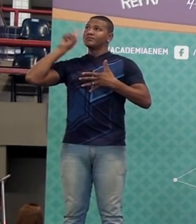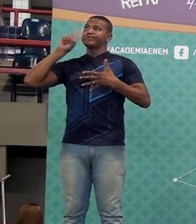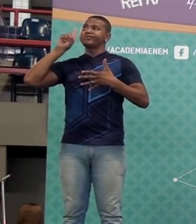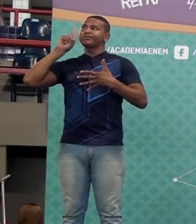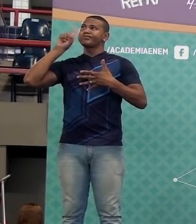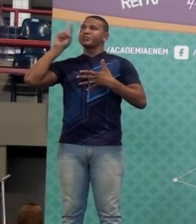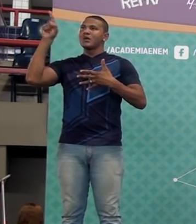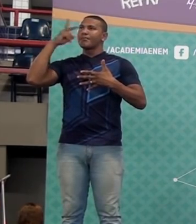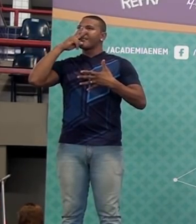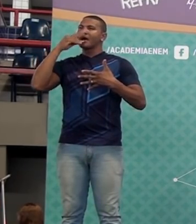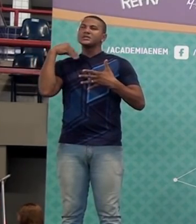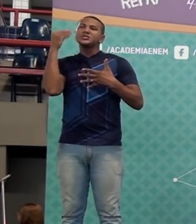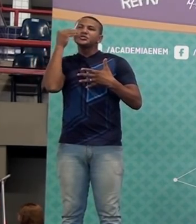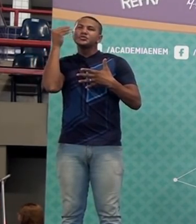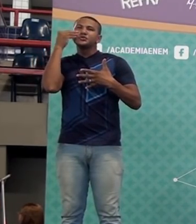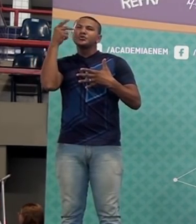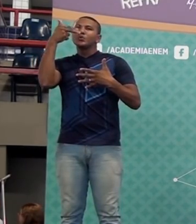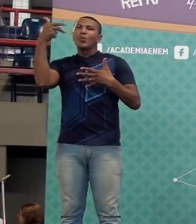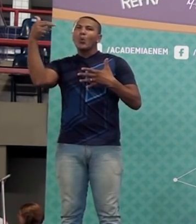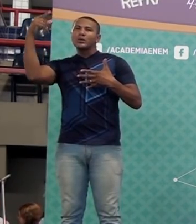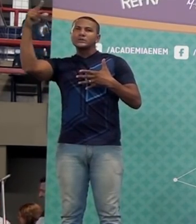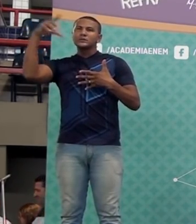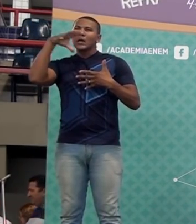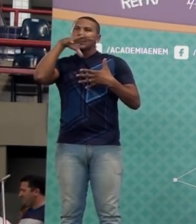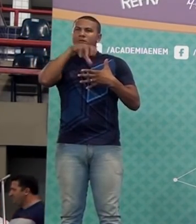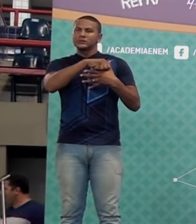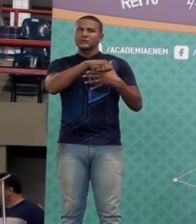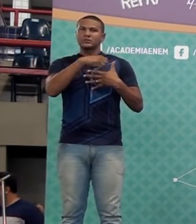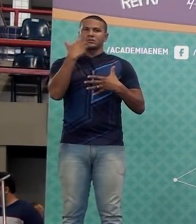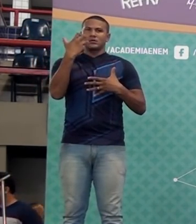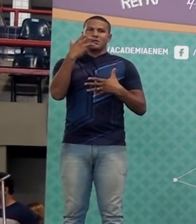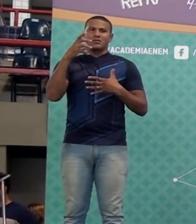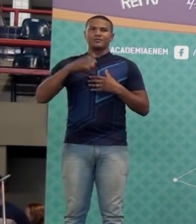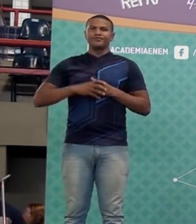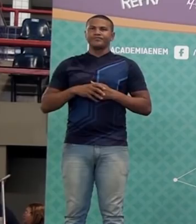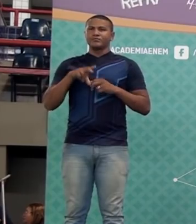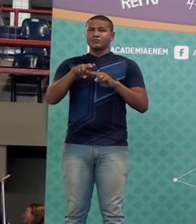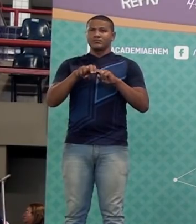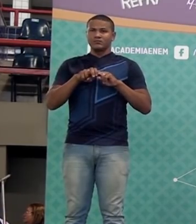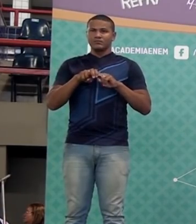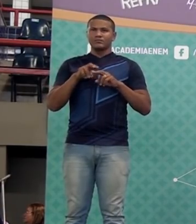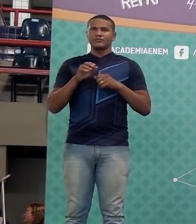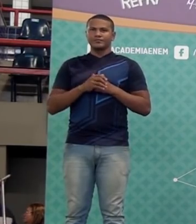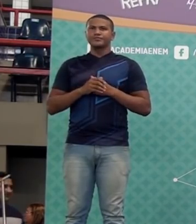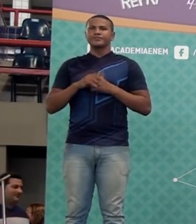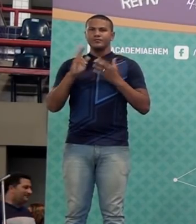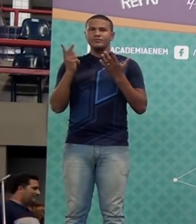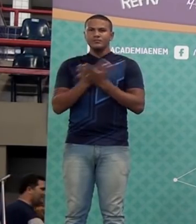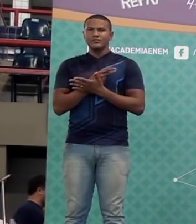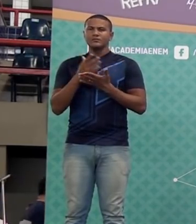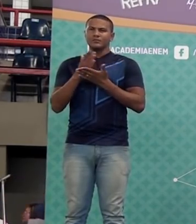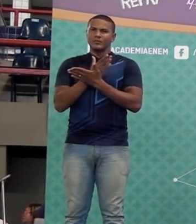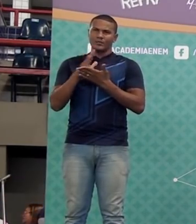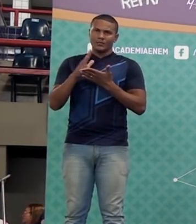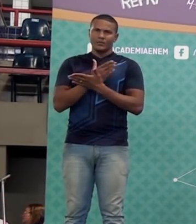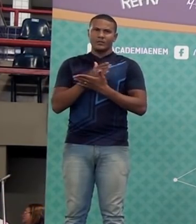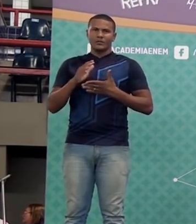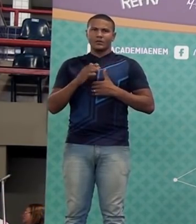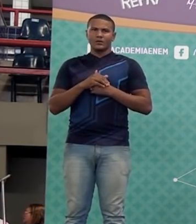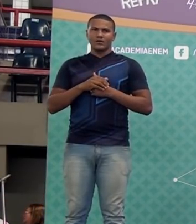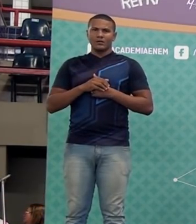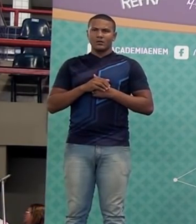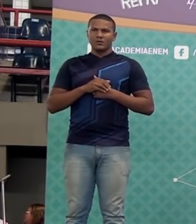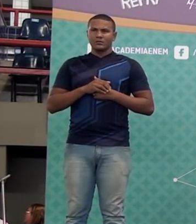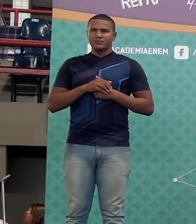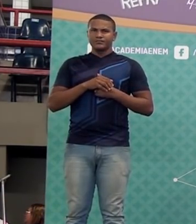permitir experiências socialistas na América Latina. Então nós tivemos algumas experiências. O Chile de 70 a